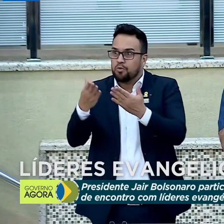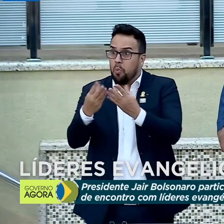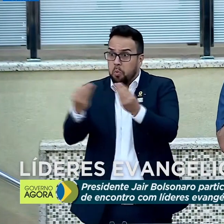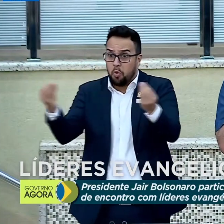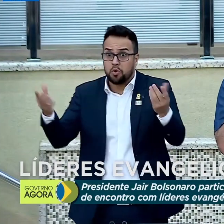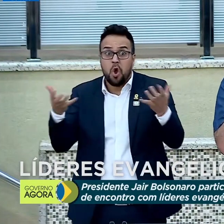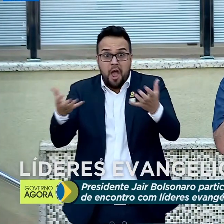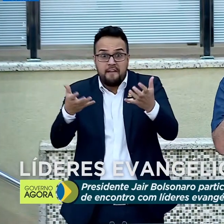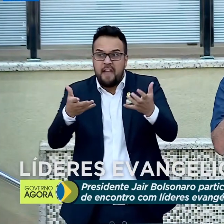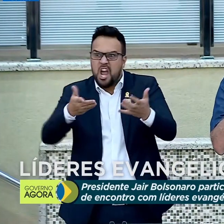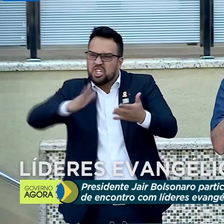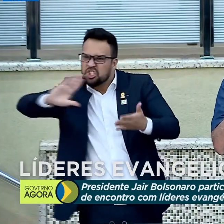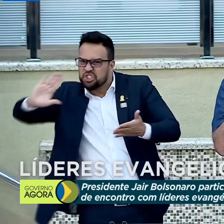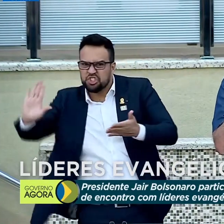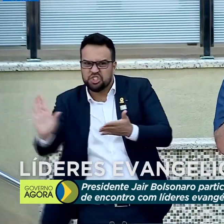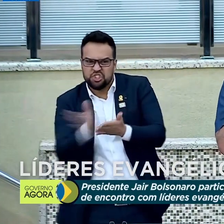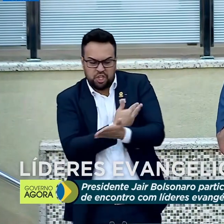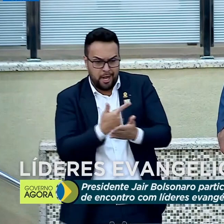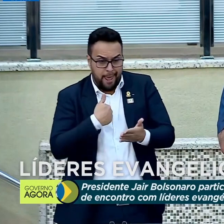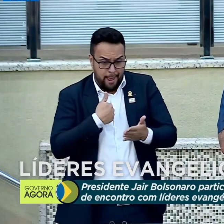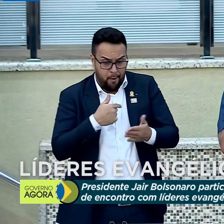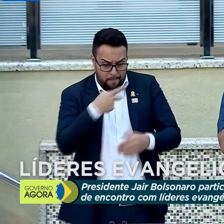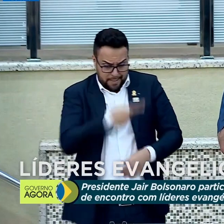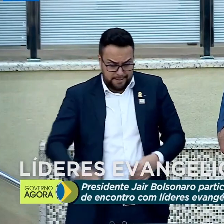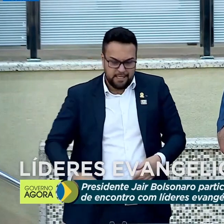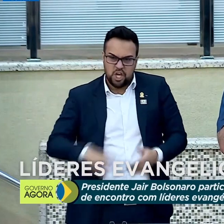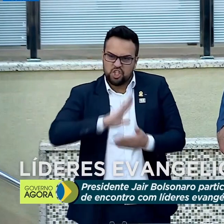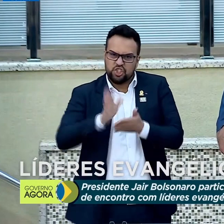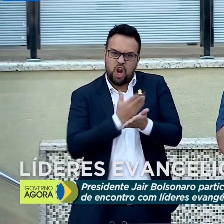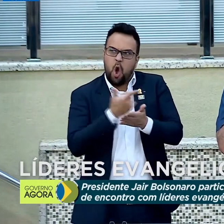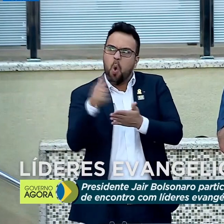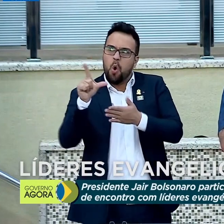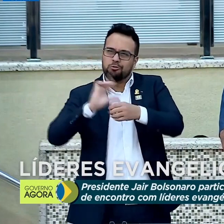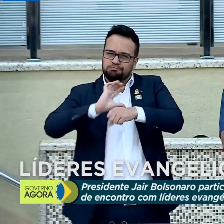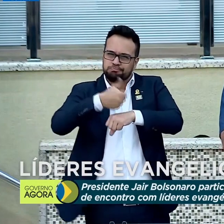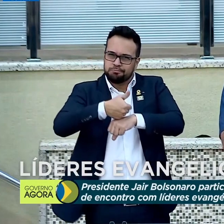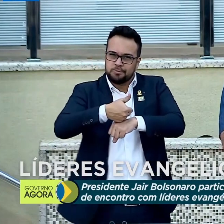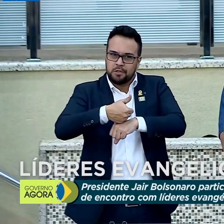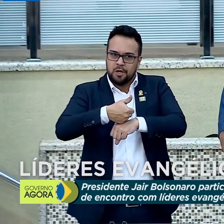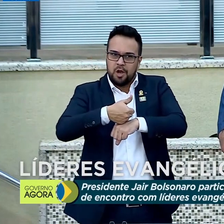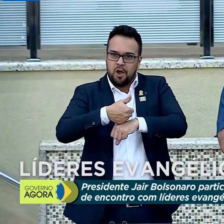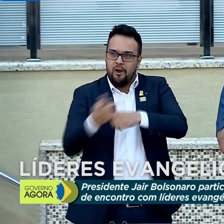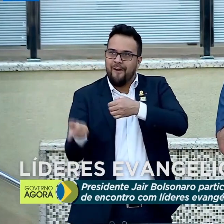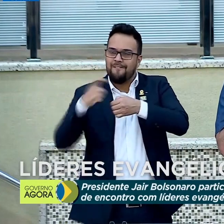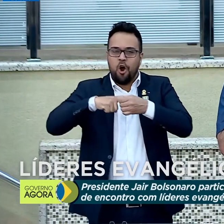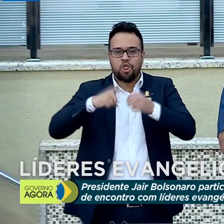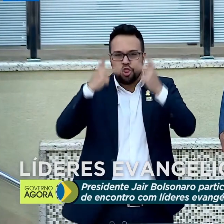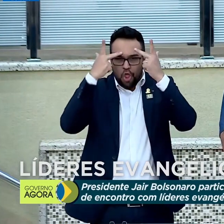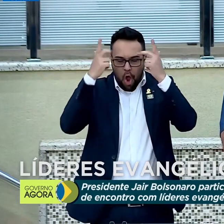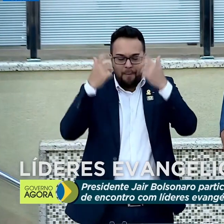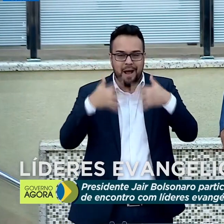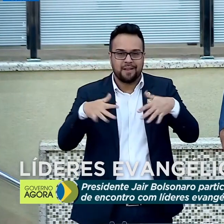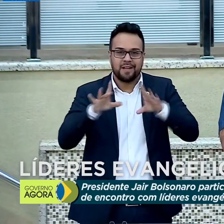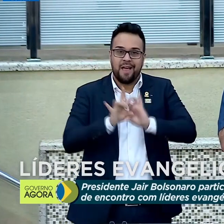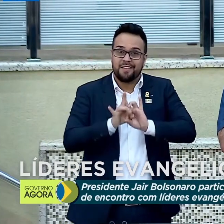nome da volta da normalidade e da democracia. Querem tirar daqui pelo